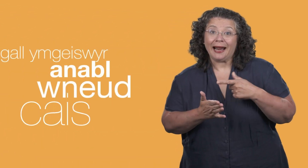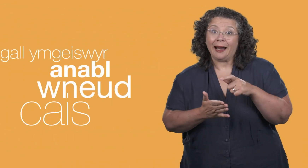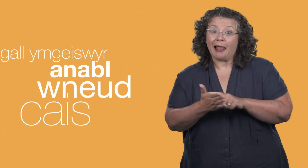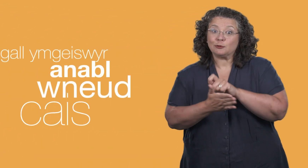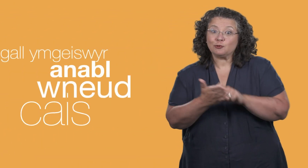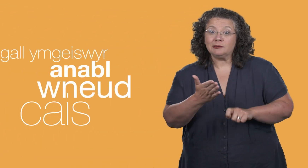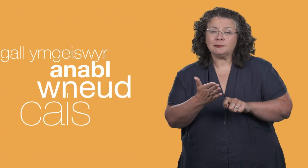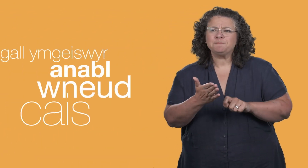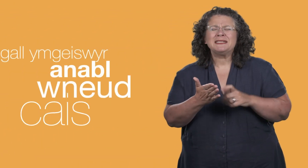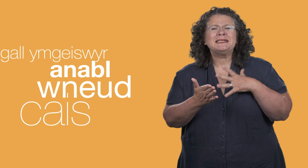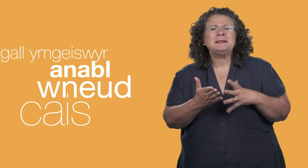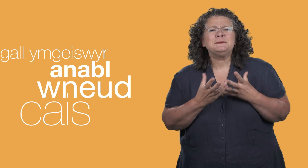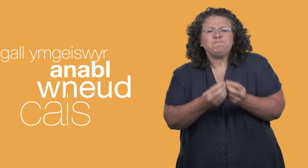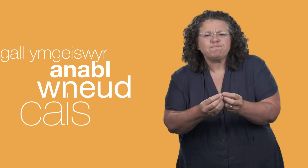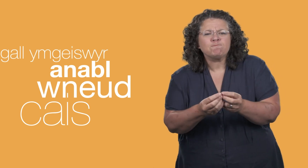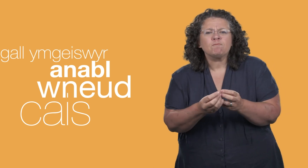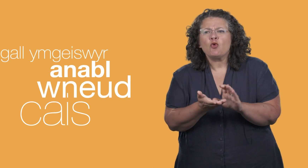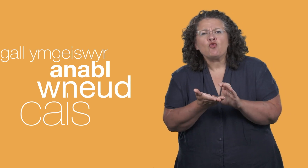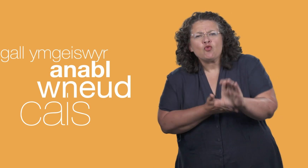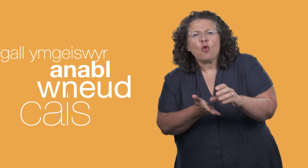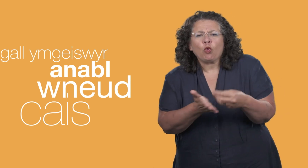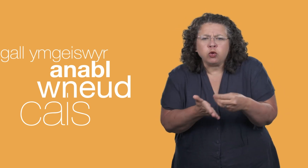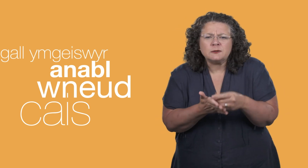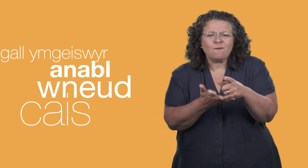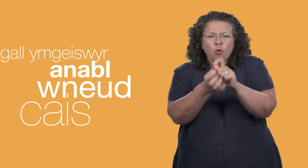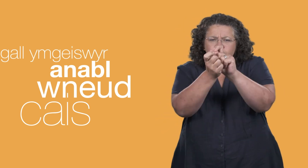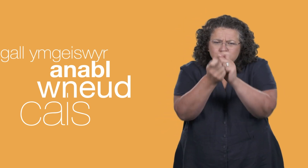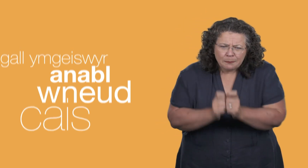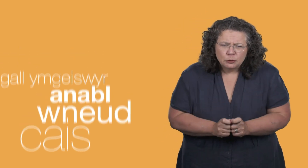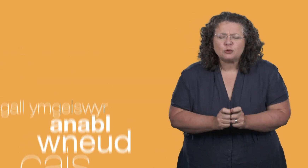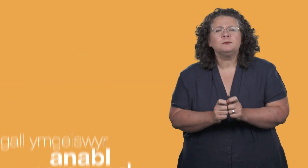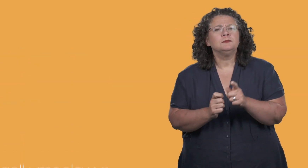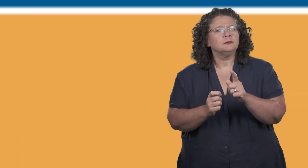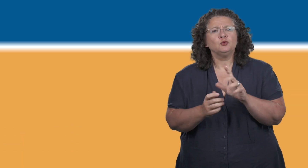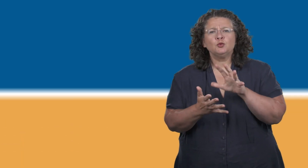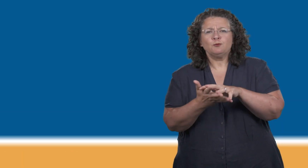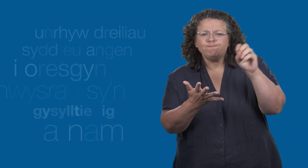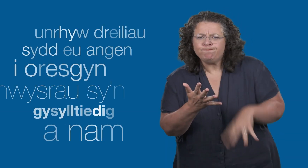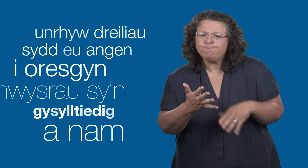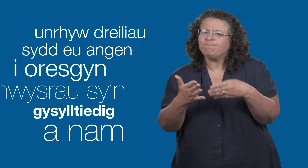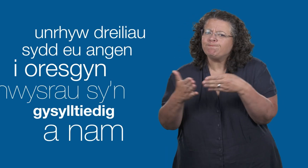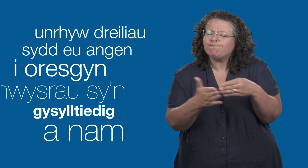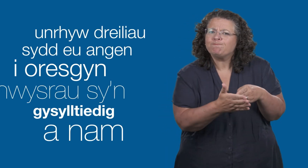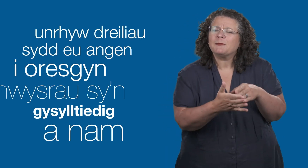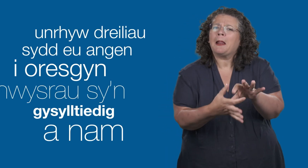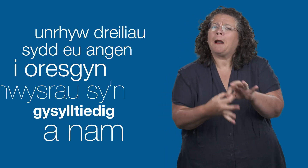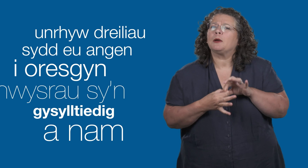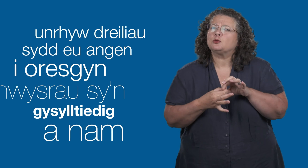anabal sydd eisiau sefyll yn yr etholiadau, ac mae angen help arnoch o ran cost yr addasiadau rhesymol sydd ei hangen